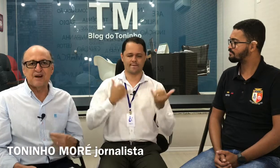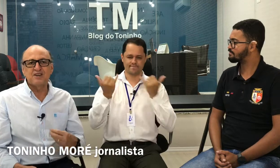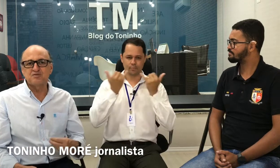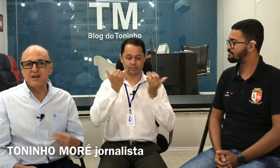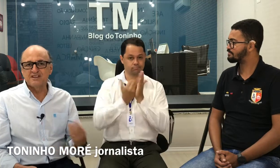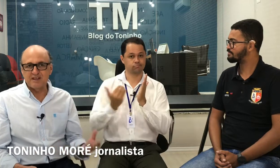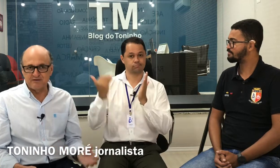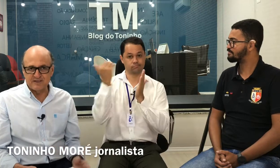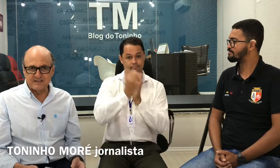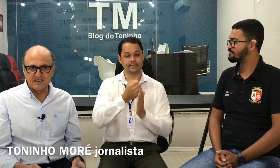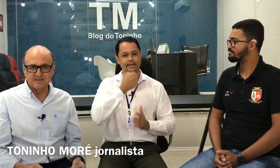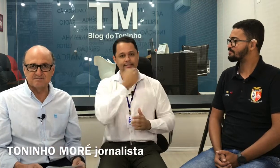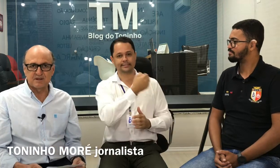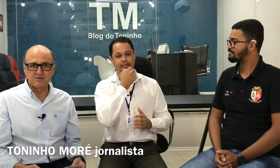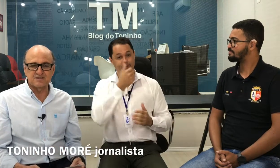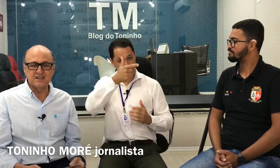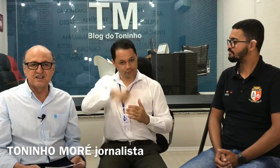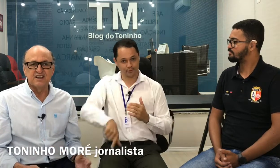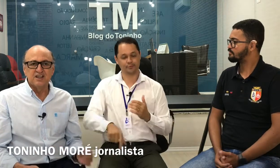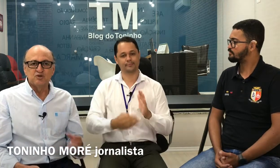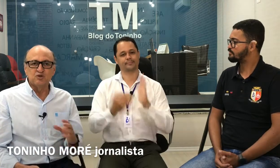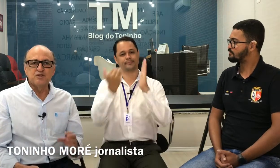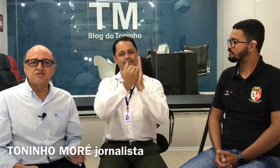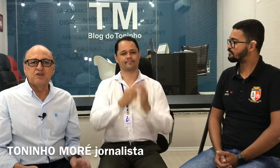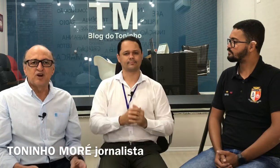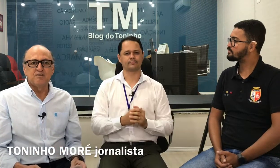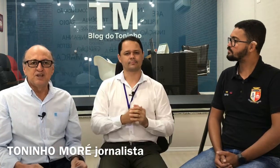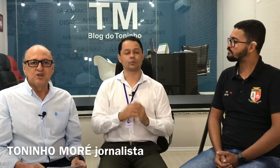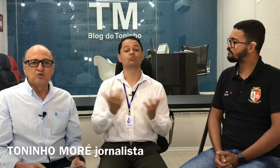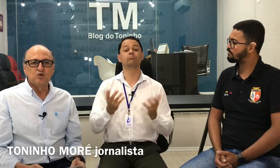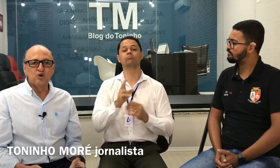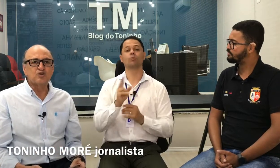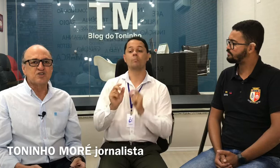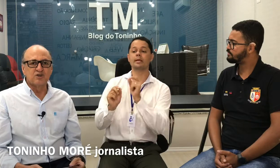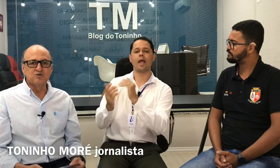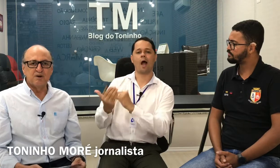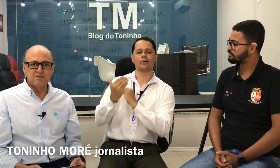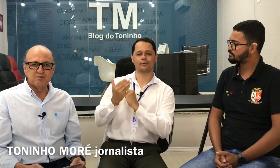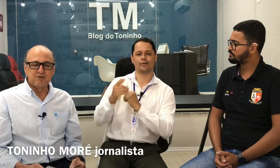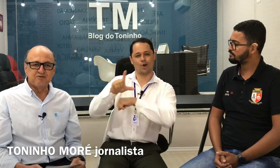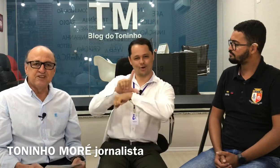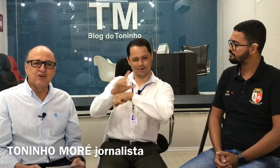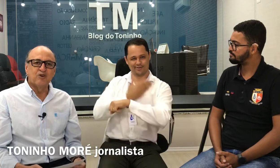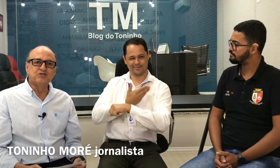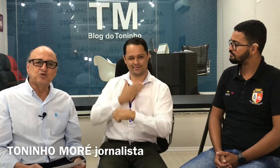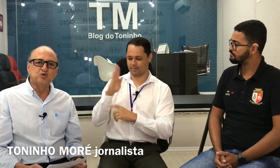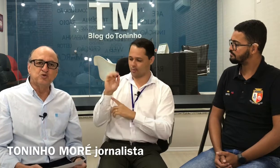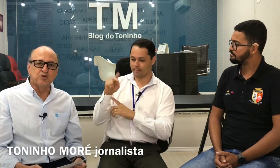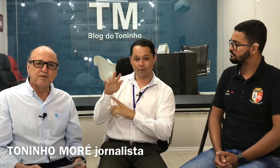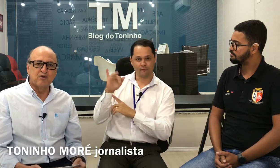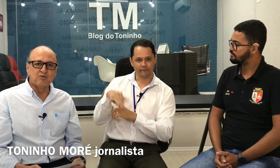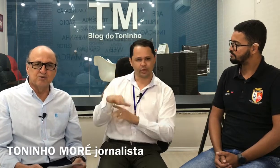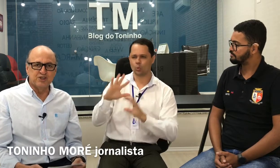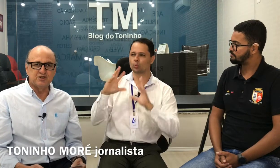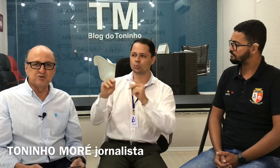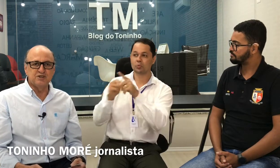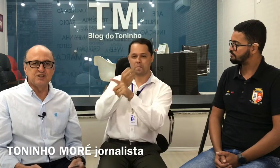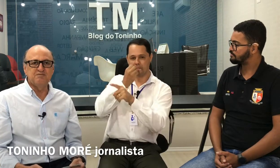uma entrevista para você. Tudo isso em nome do Lojão do Amigo Bonfim, onde tudo é bom, bonito e barato